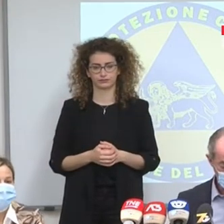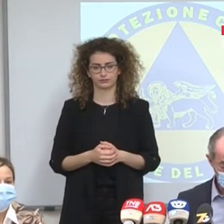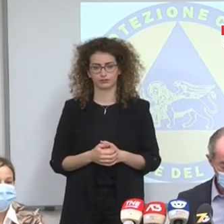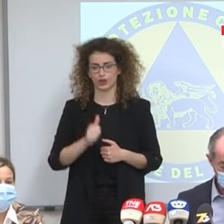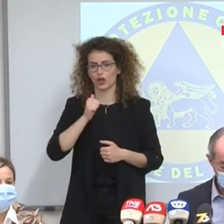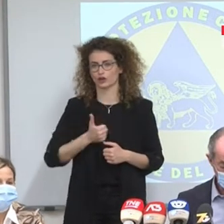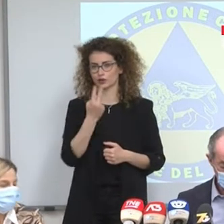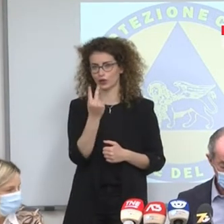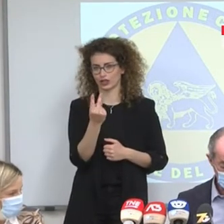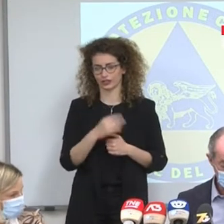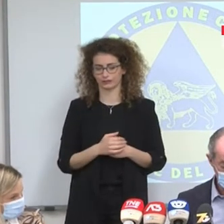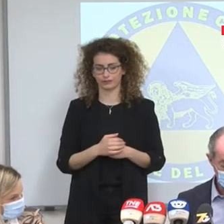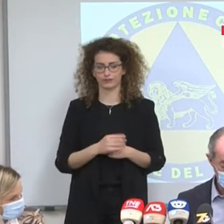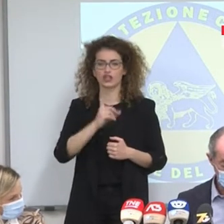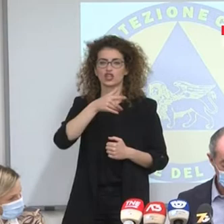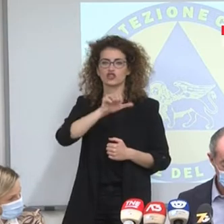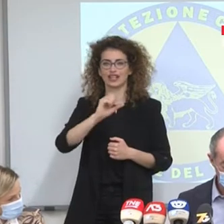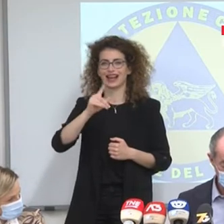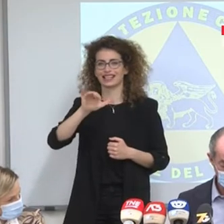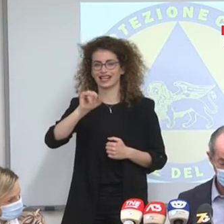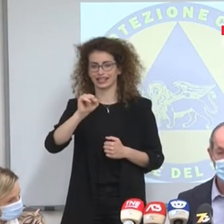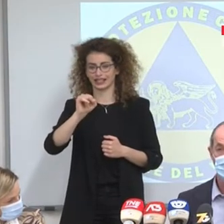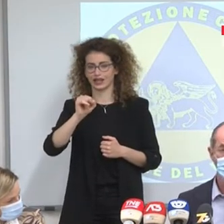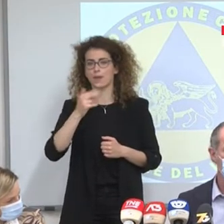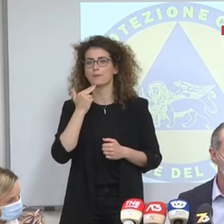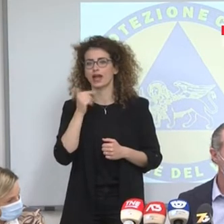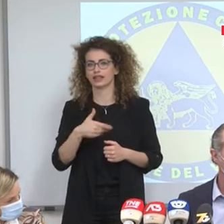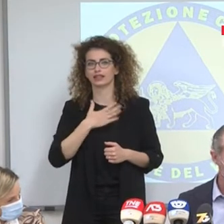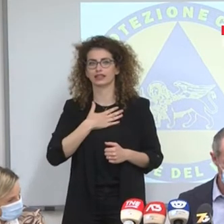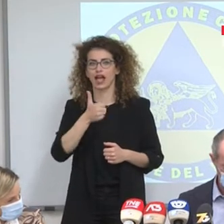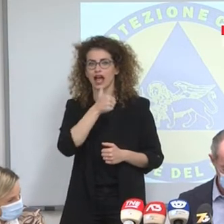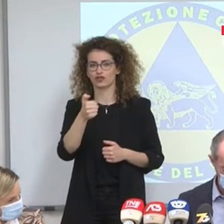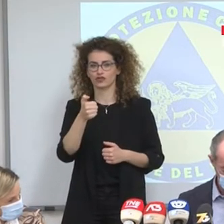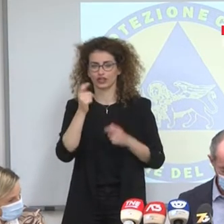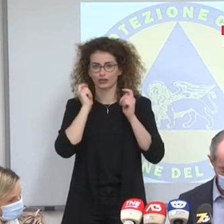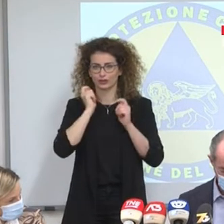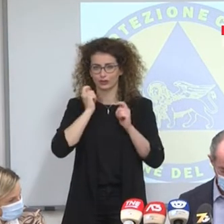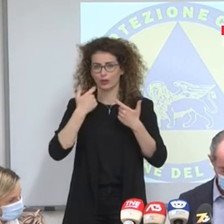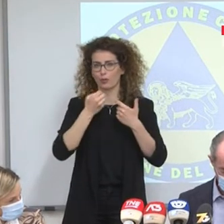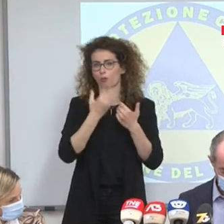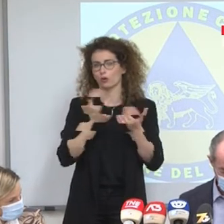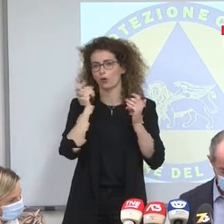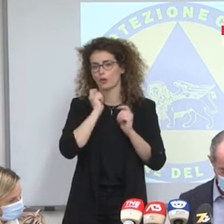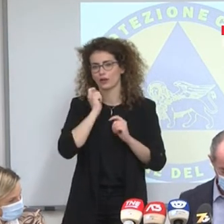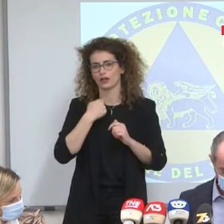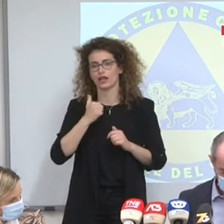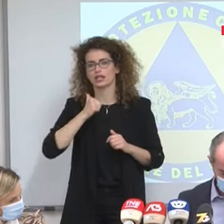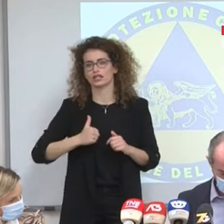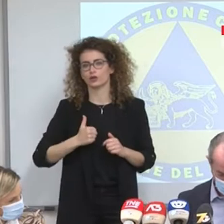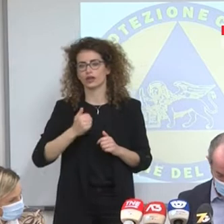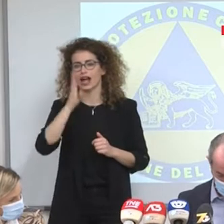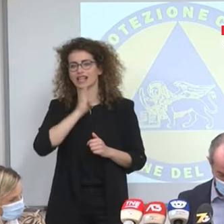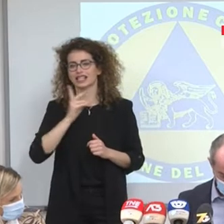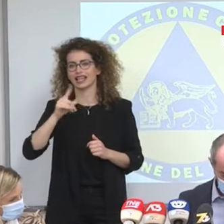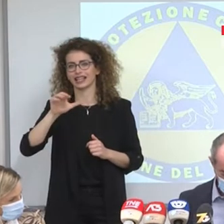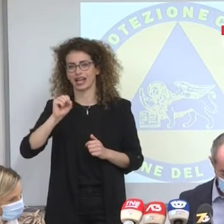a due signore, la signora Gina Casarin di Mestre, che fa 100 anni oggi, quindi facciamo gli auguri di buon compleanno, la signora Santa Cagnato di